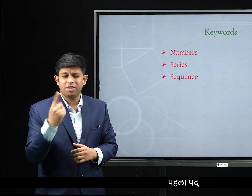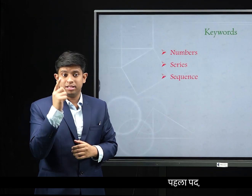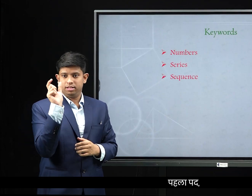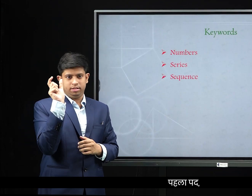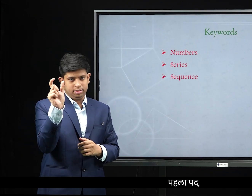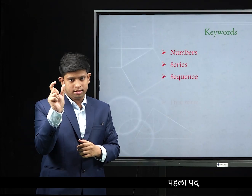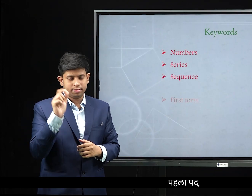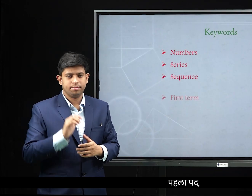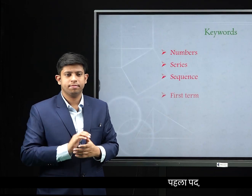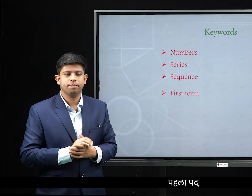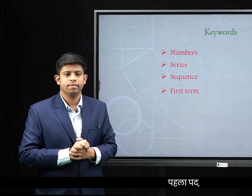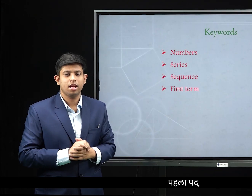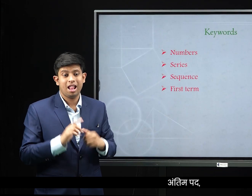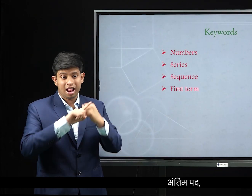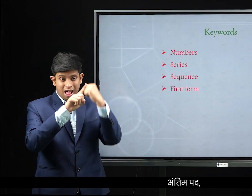पहला पद, अंतिम पद,